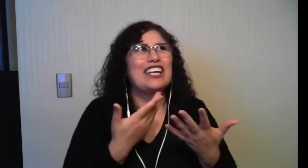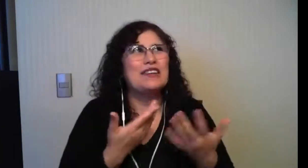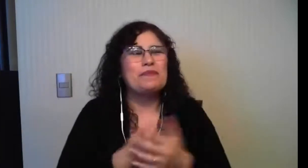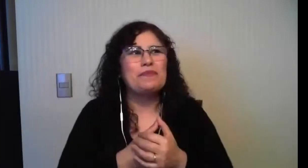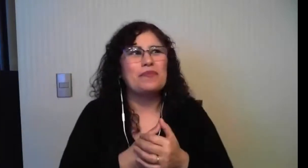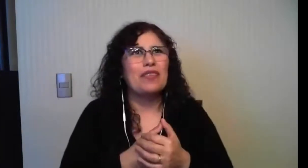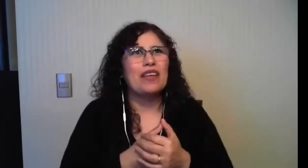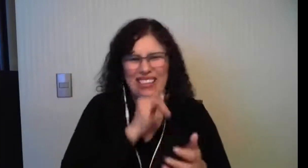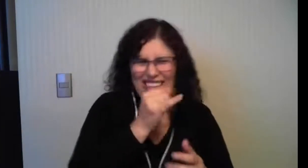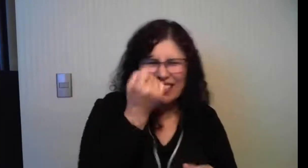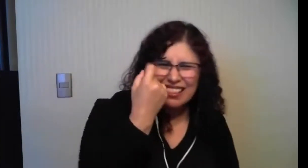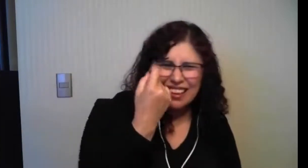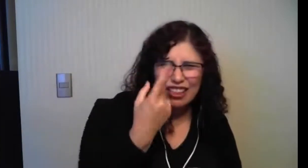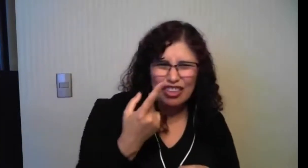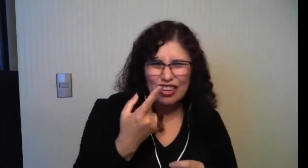lo entiendo,